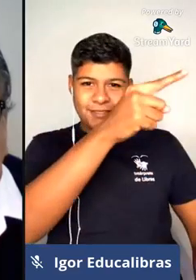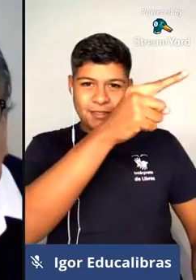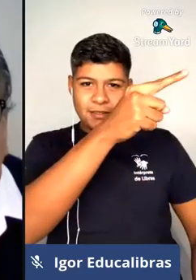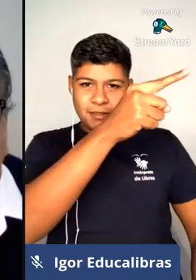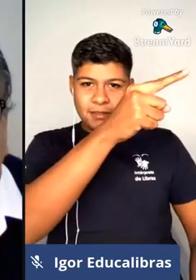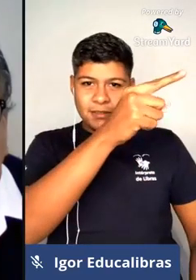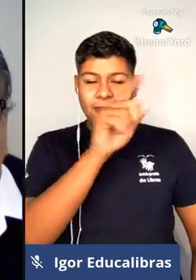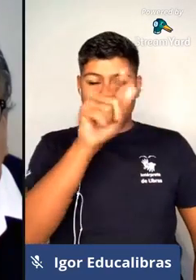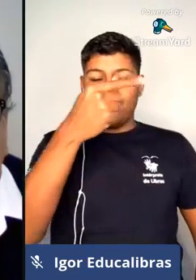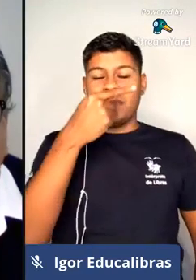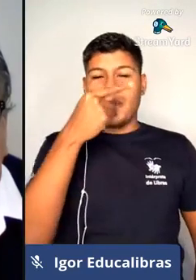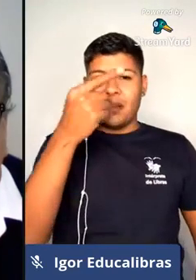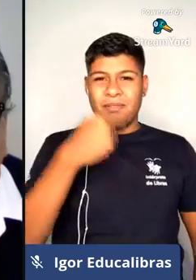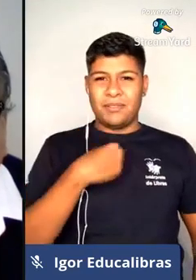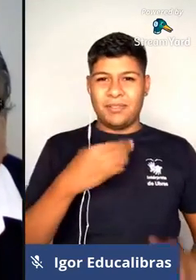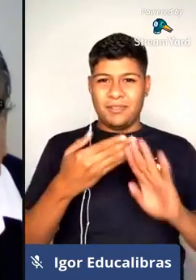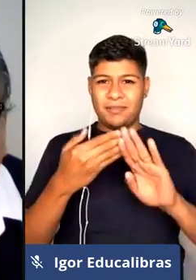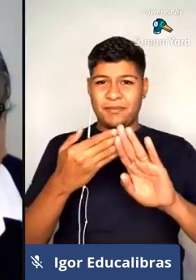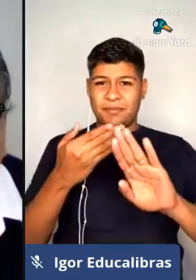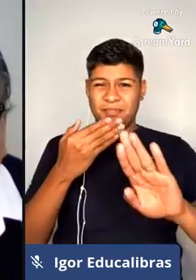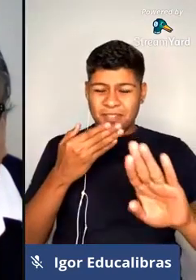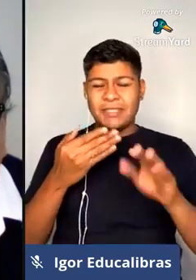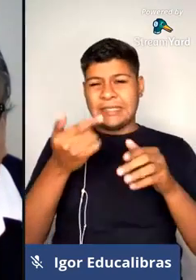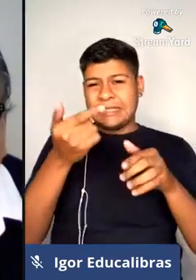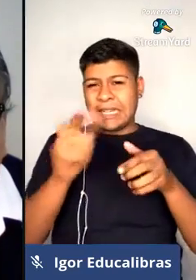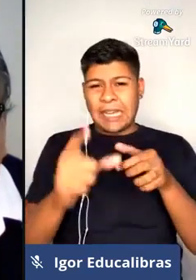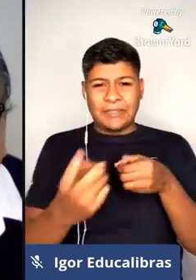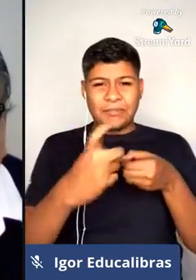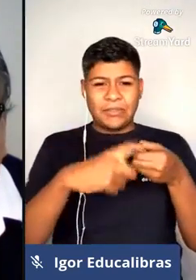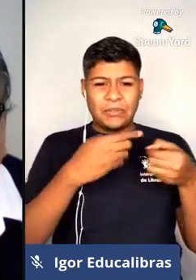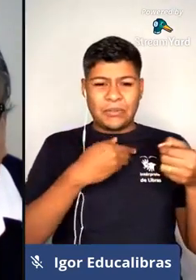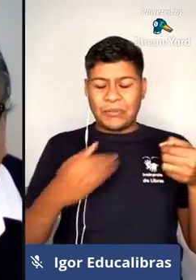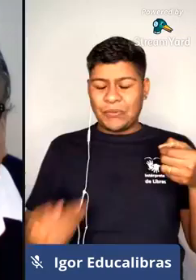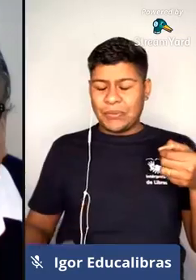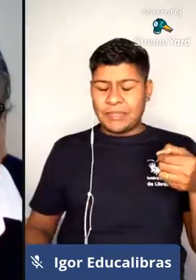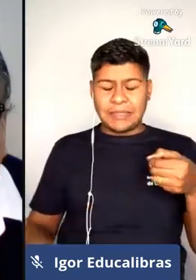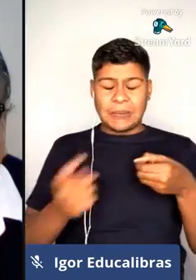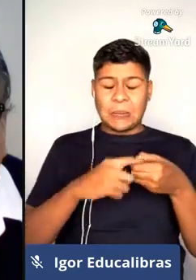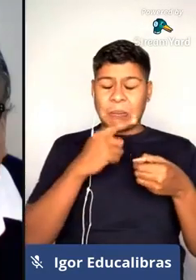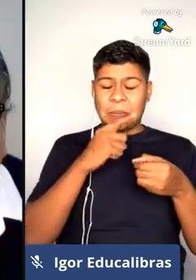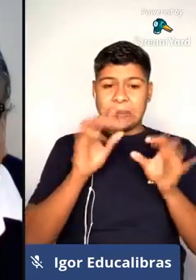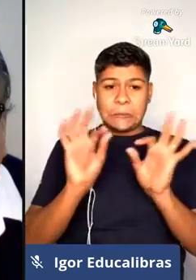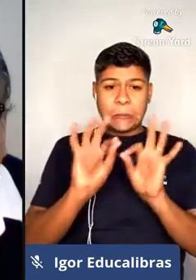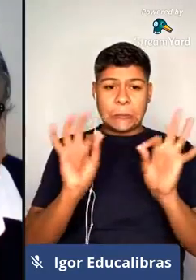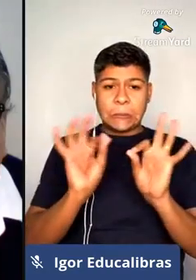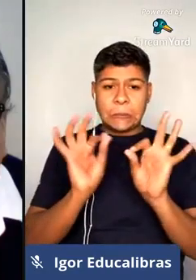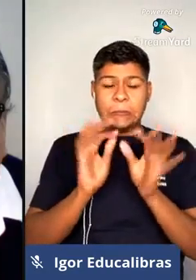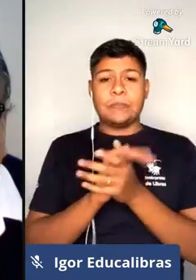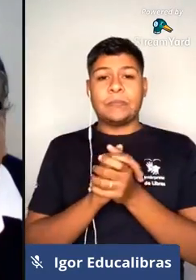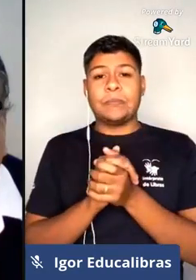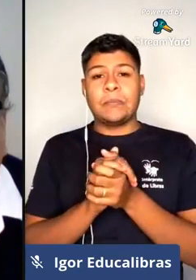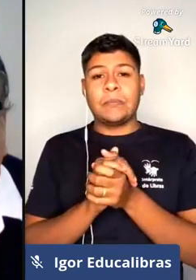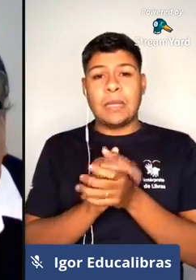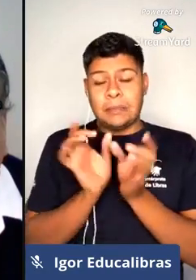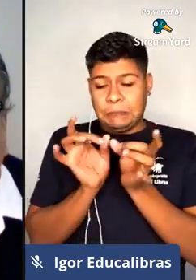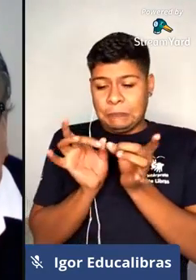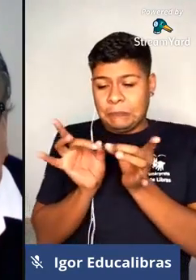estava se afastando, não para a reeleição, porque ele tentou o governo e perdeu, e